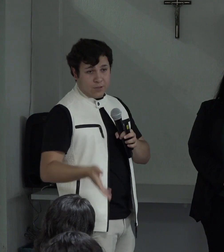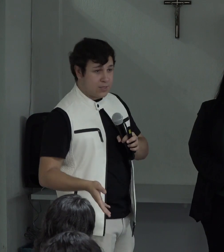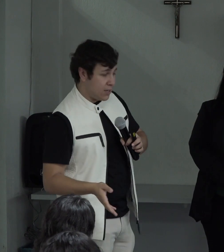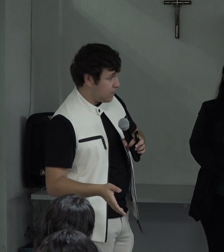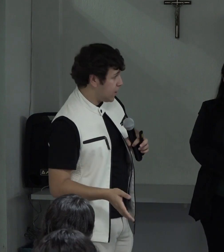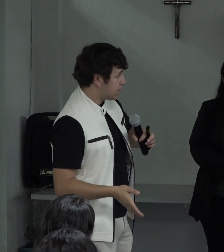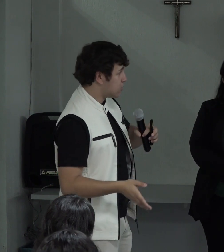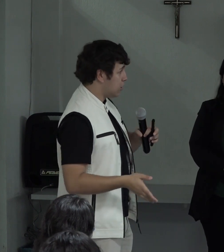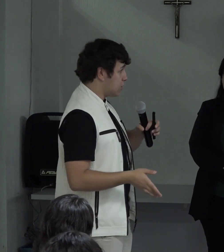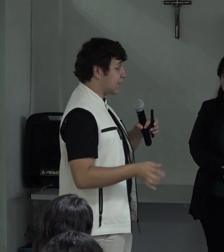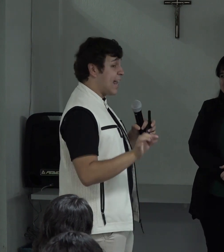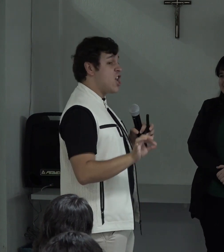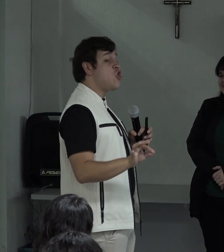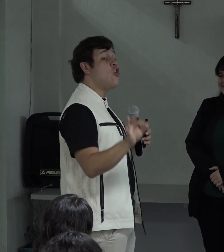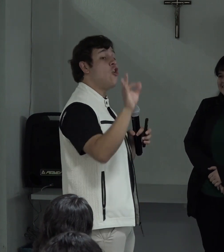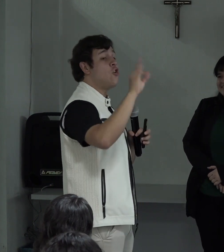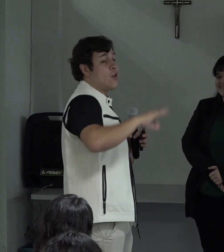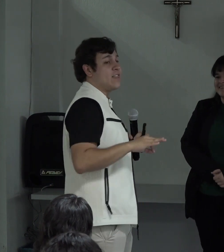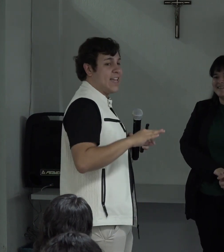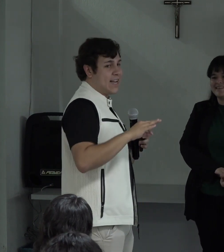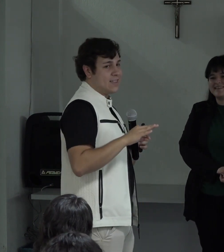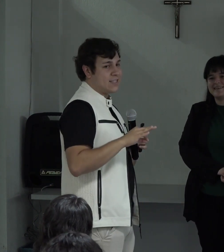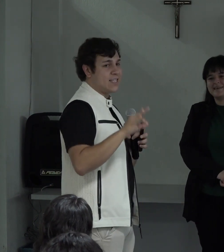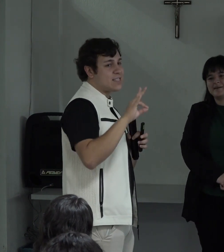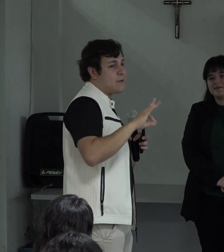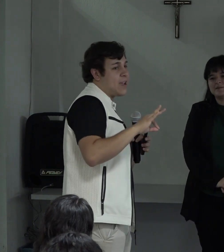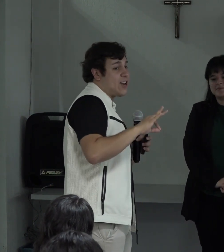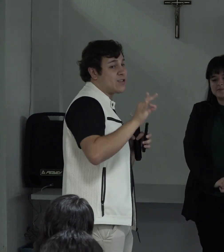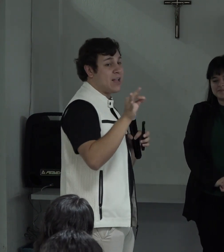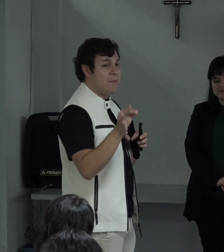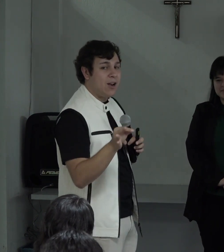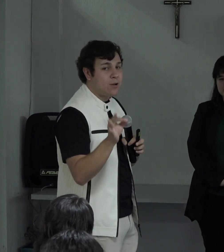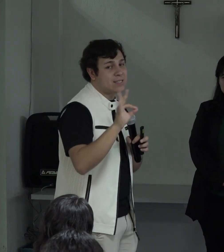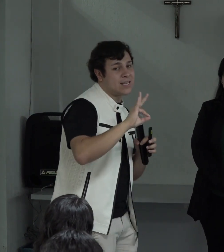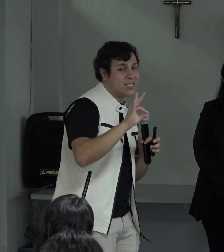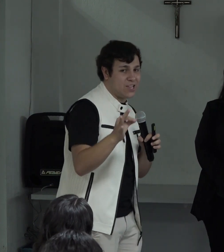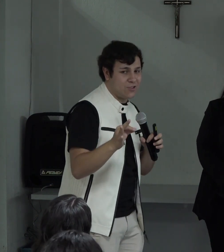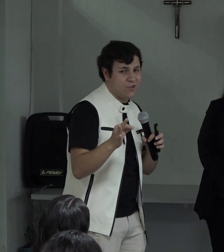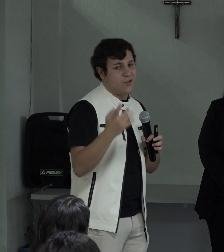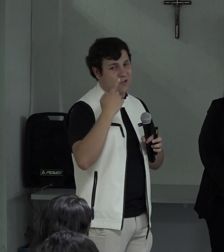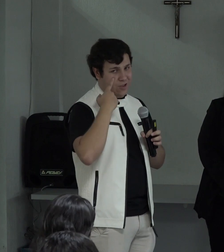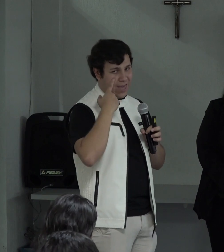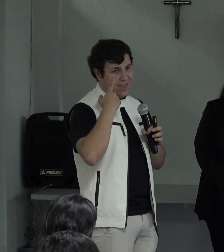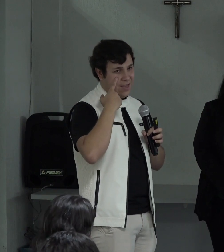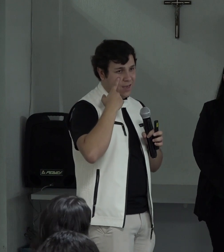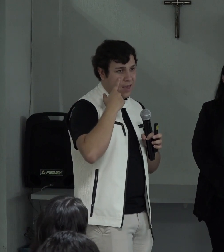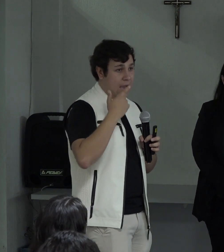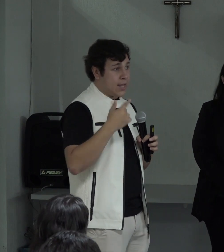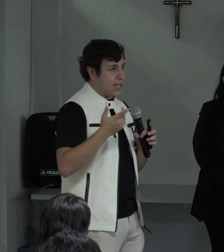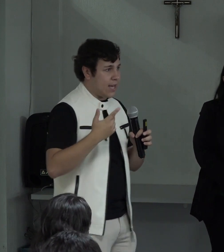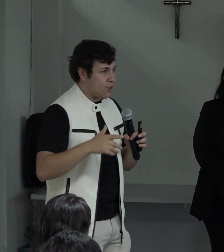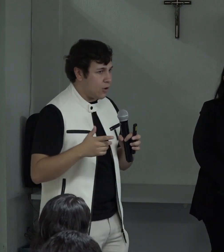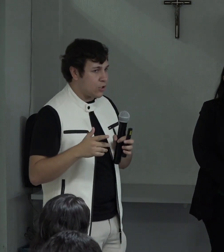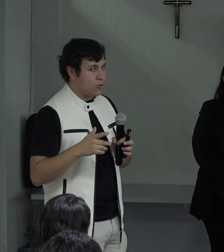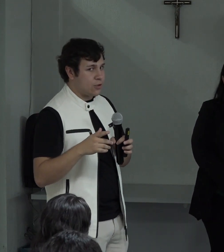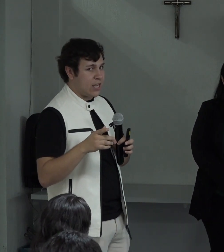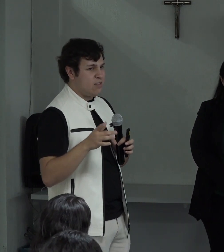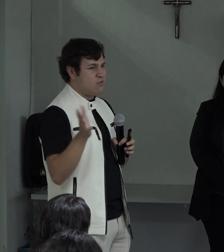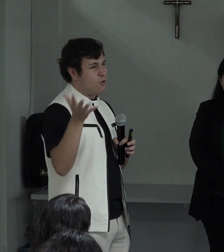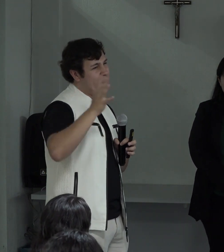hacer diferentes sonidos que no digan si está bien o está mal lo que está haciendo. ¿Ok? Que ya hizo esto, que no era